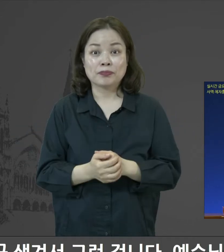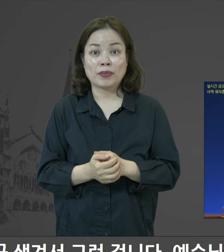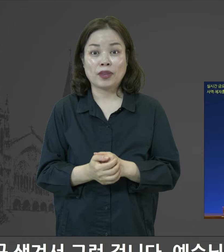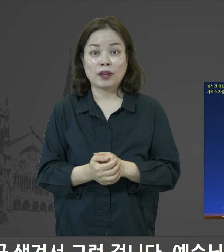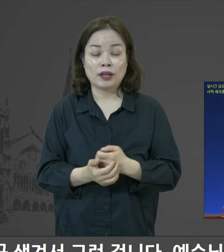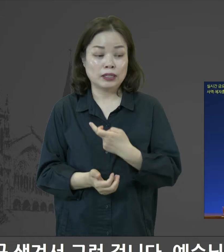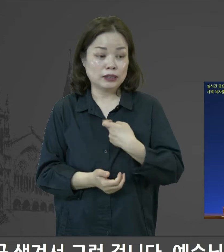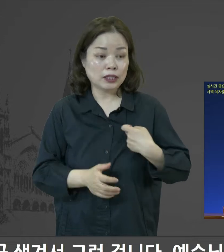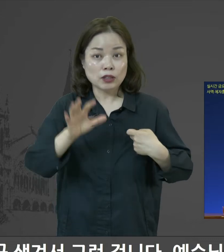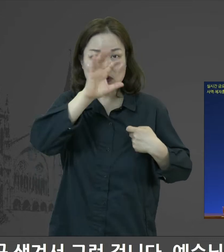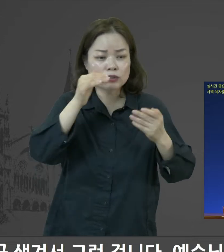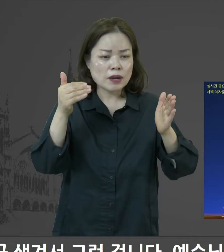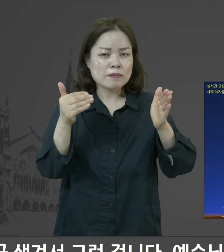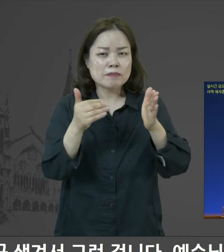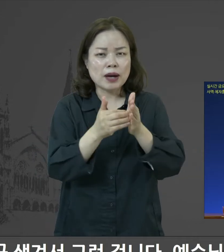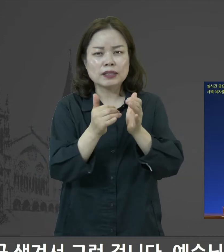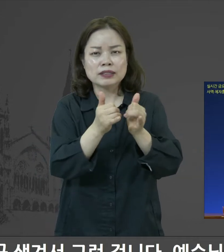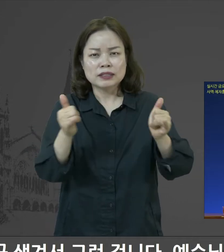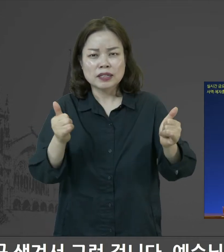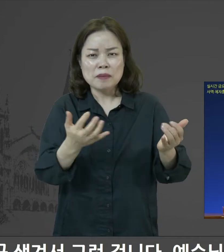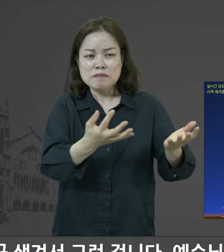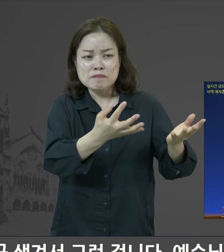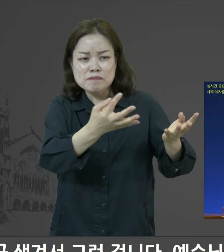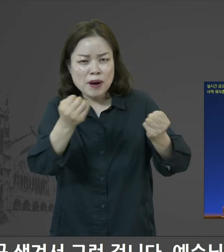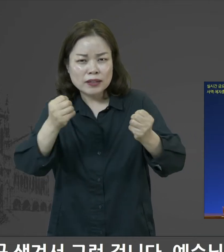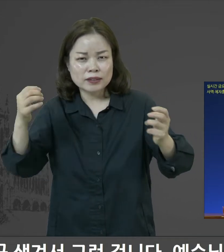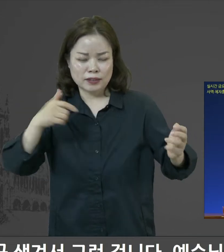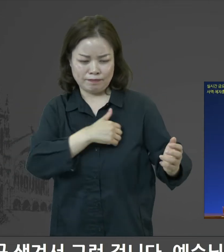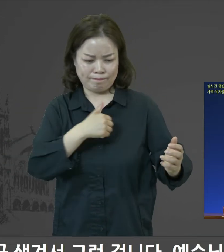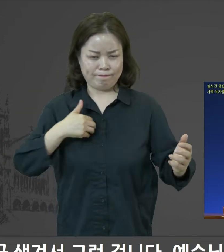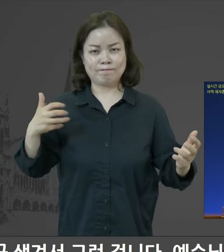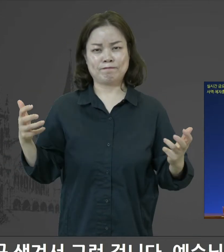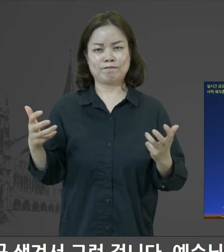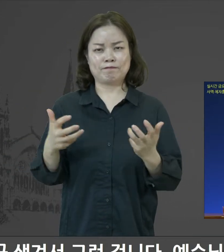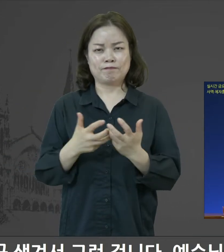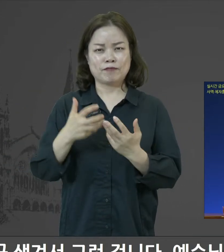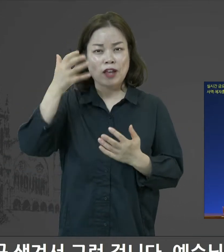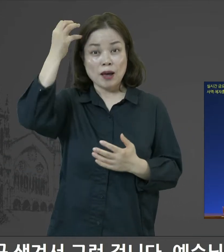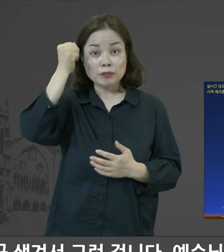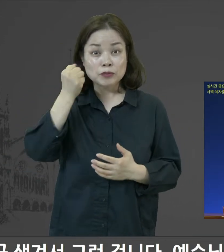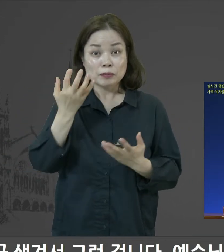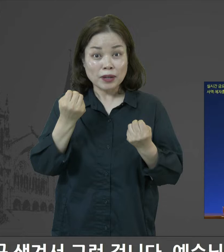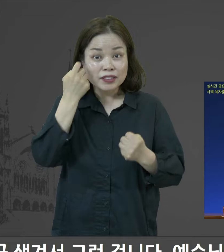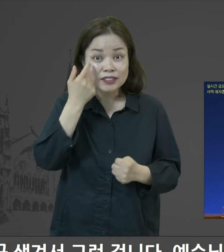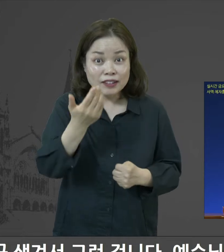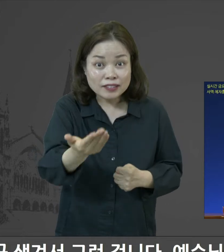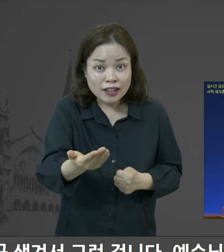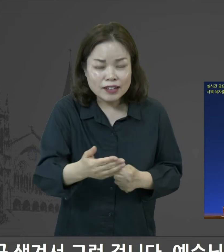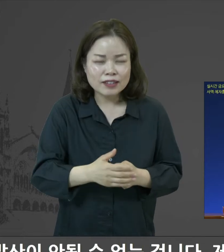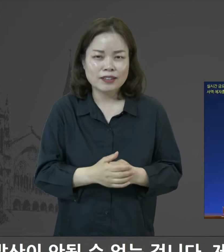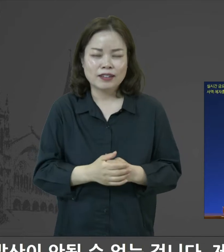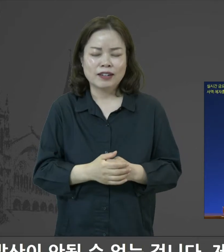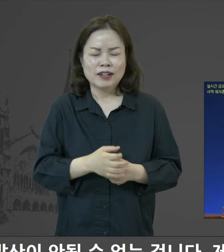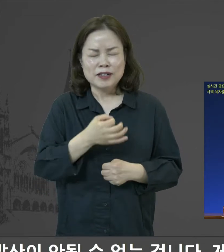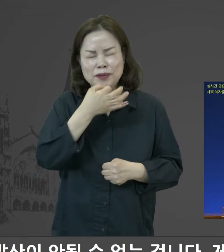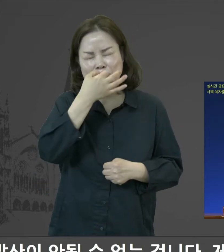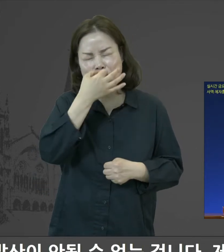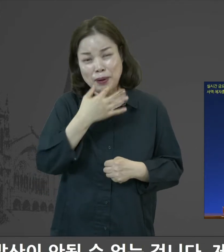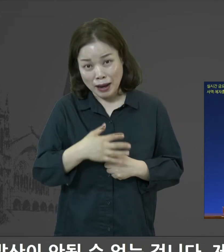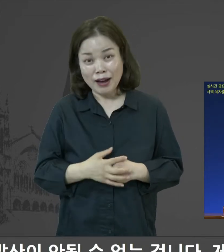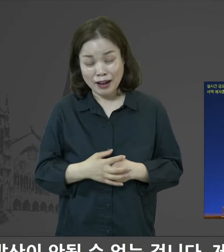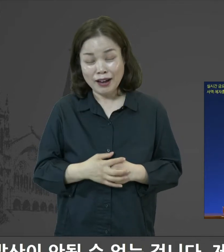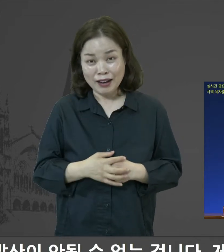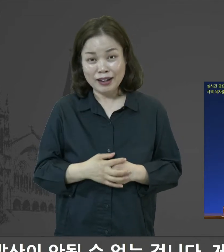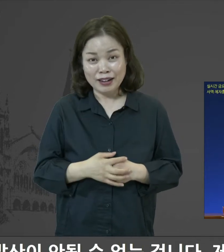여러분, 제자 훈련을 특별히 마치신 분들 많이 채워진 줄로 합니다. 암송도 많이 하셨죠? 참 힘든 공부